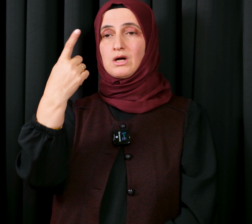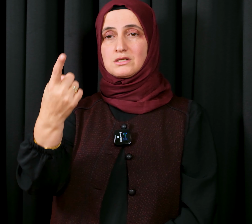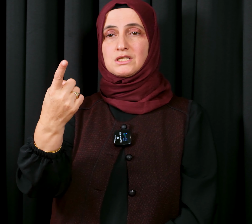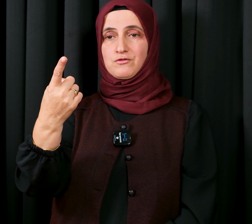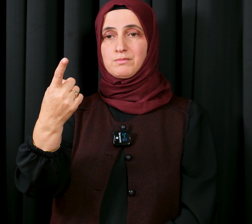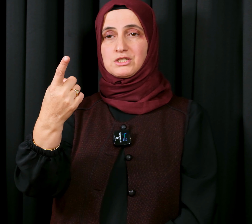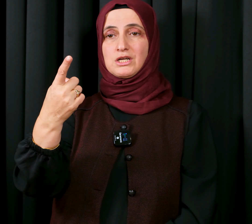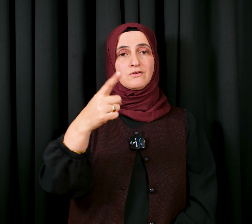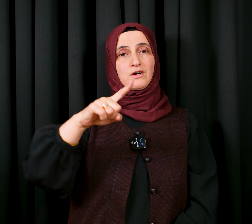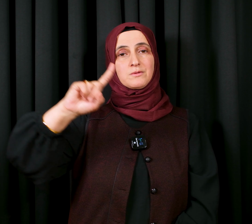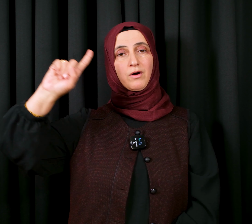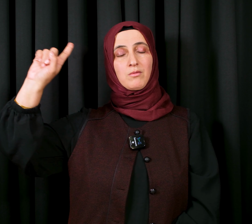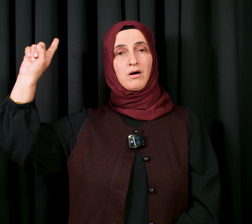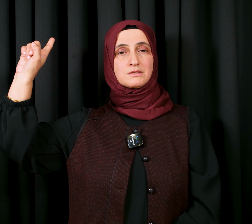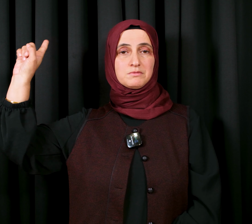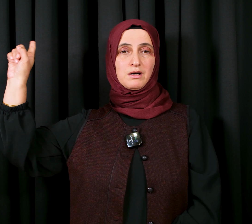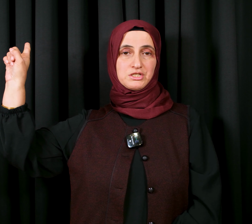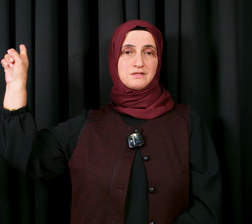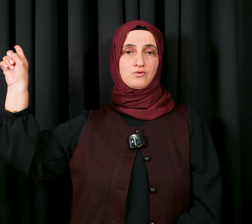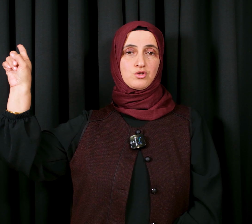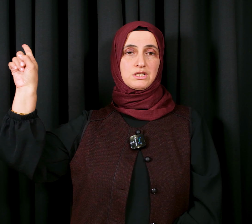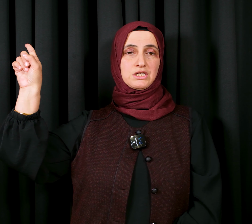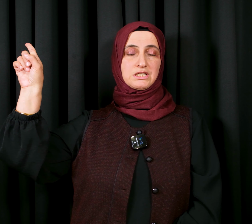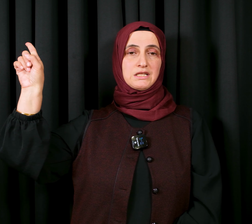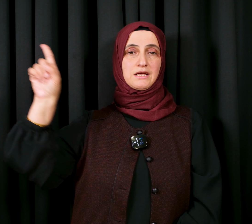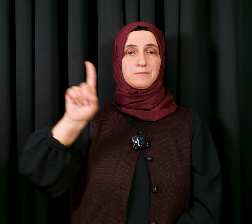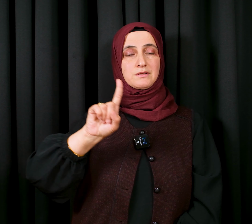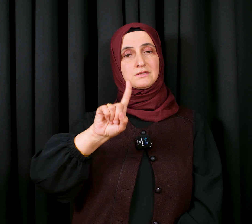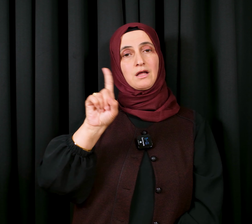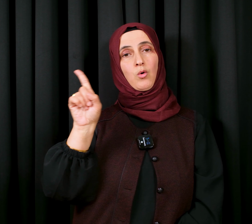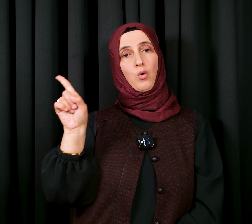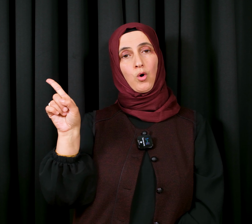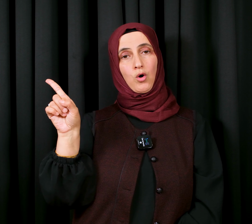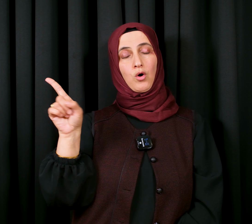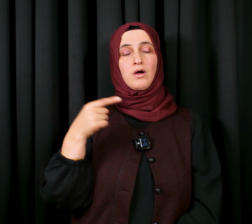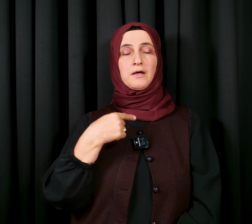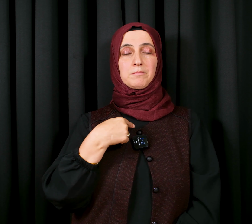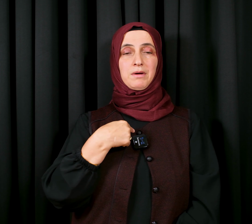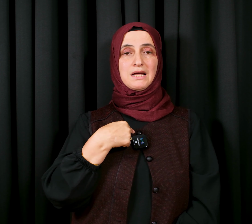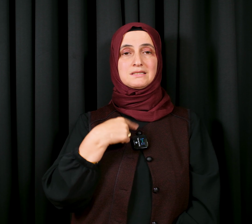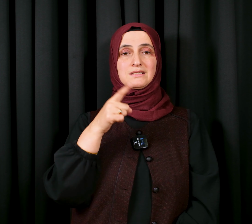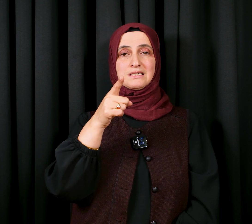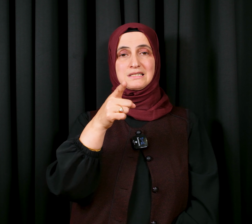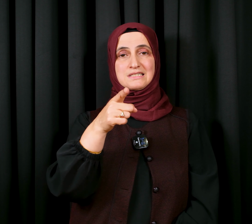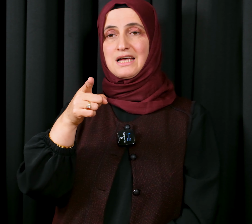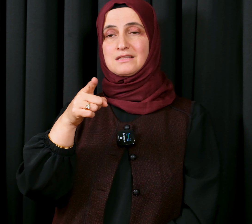karşı tarafa bakacak fakat parmağımız bir başkasını gösterecek şekilde yapıldığında o. Ben, sen,